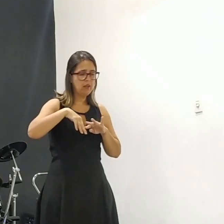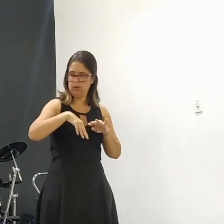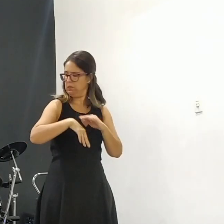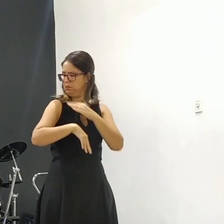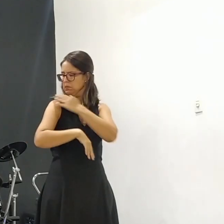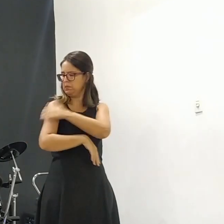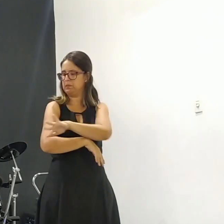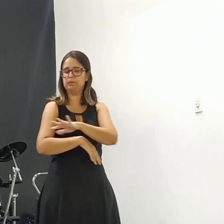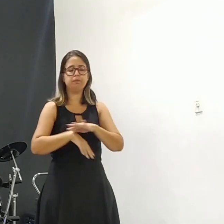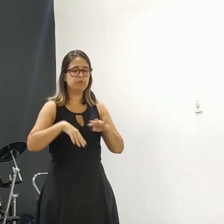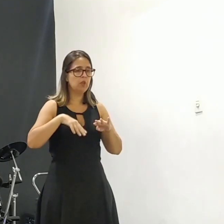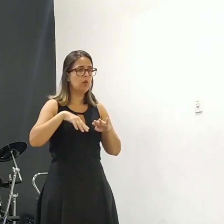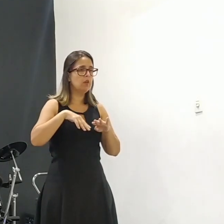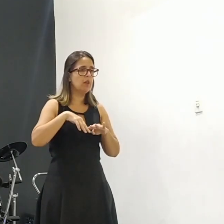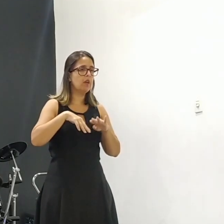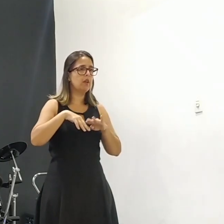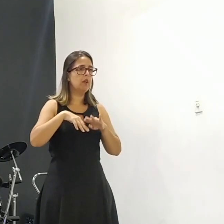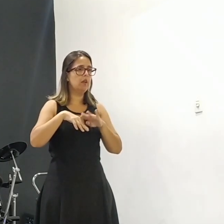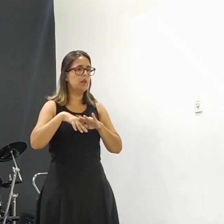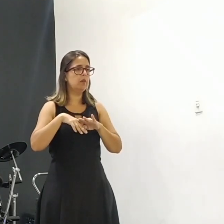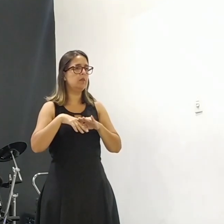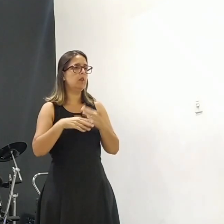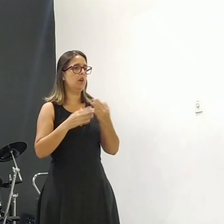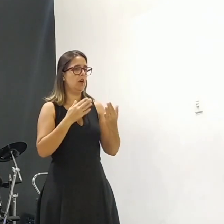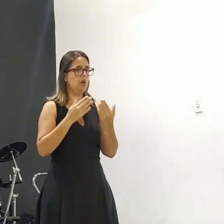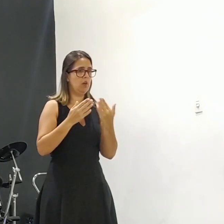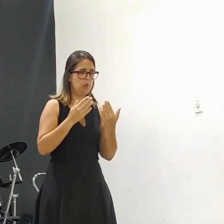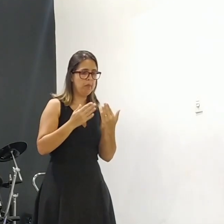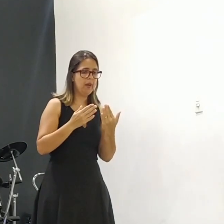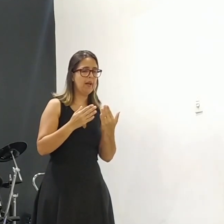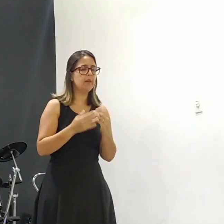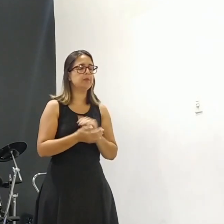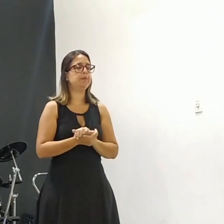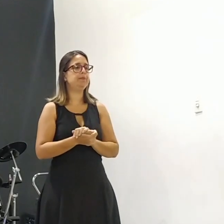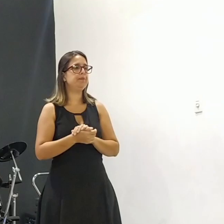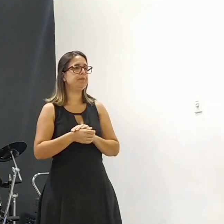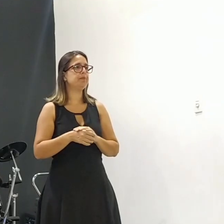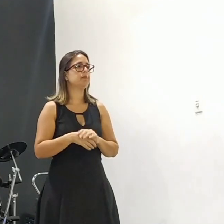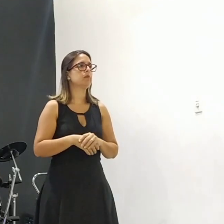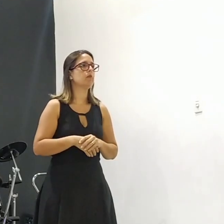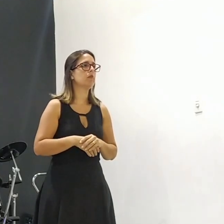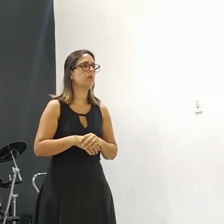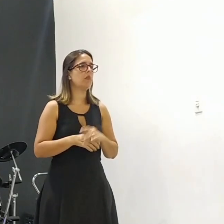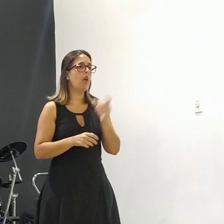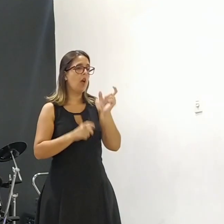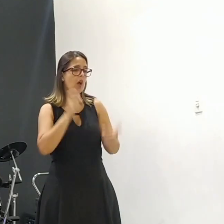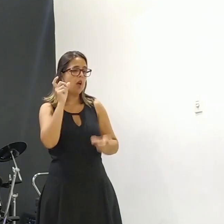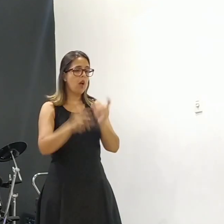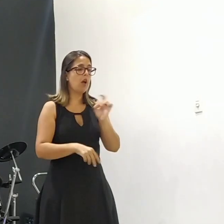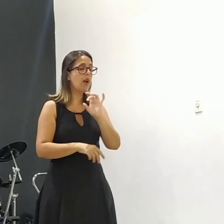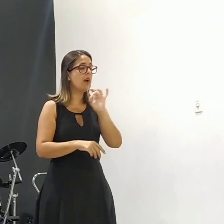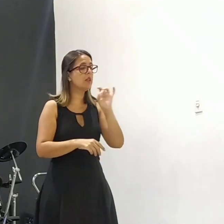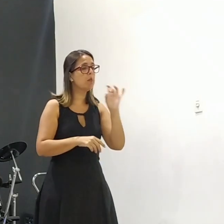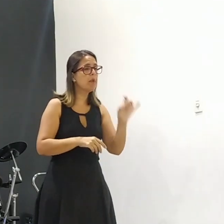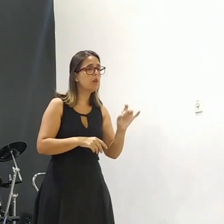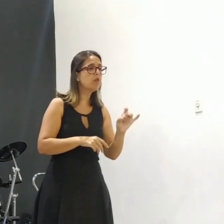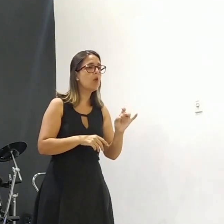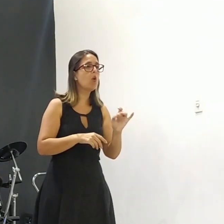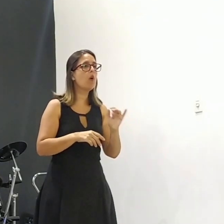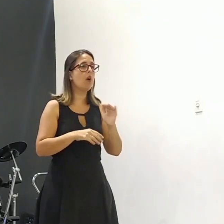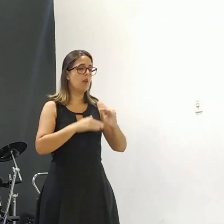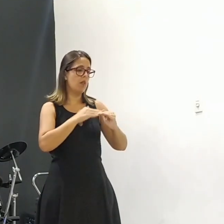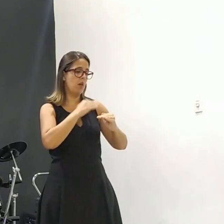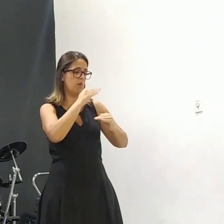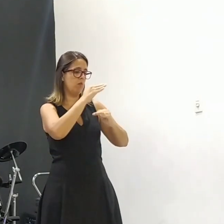porque ele fala que o anjo vai fazendo ele caminhar naquelas águas, né? Uns ainda estão com água no tornozelo, outros já